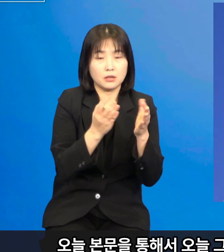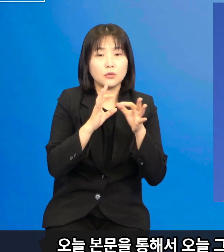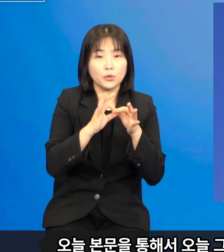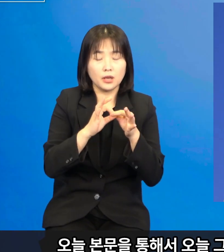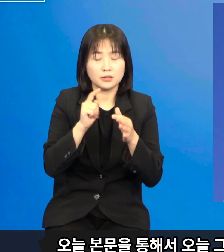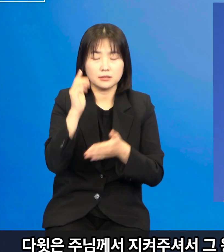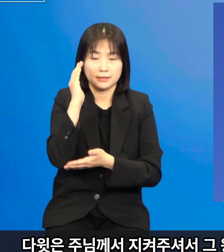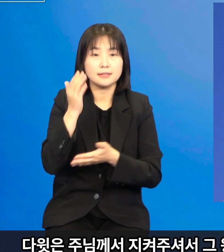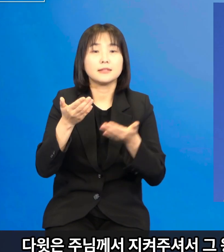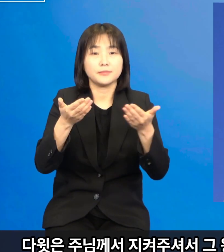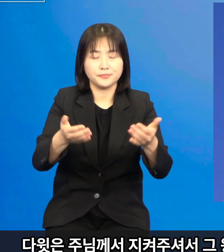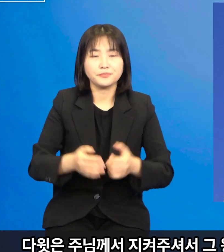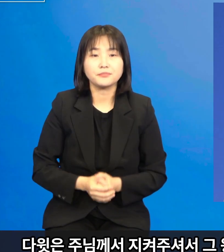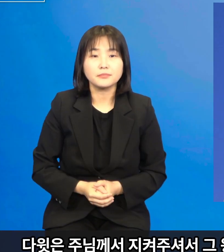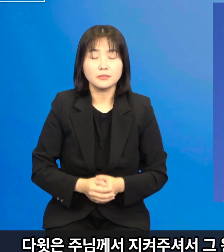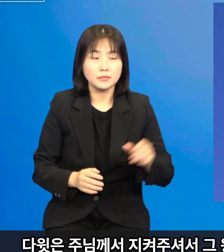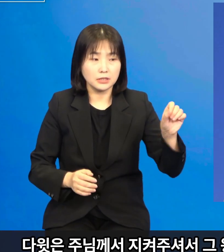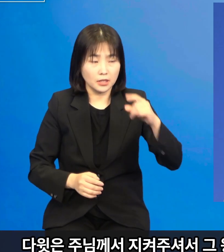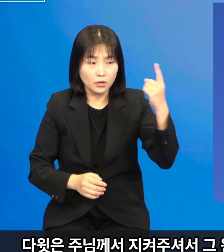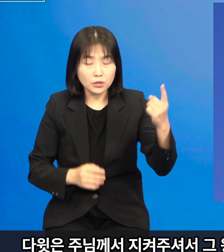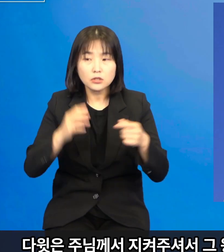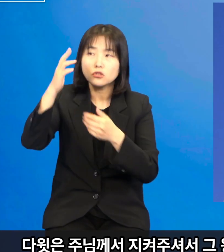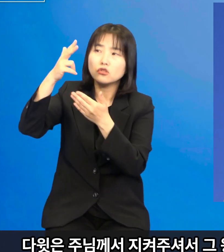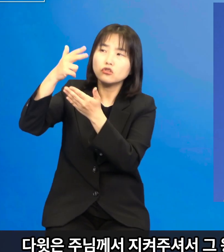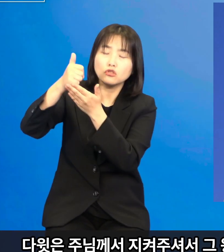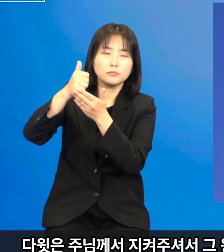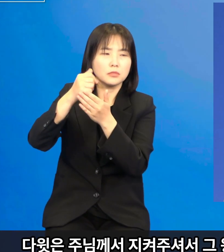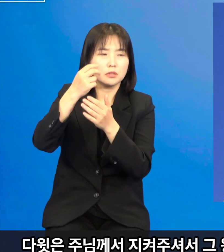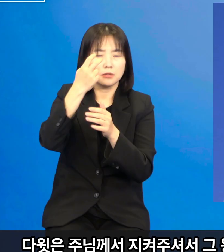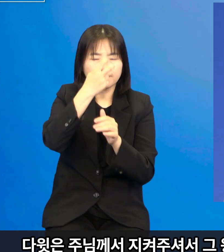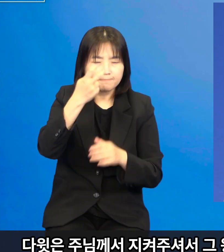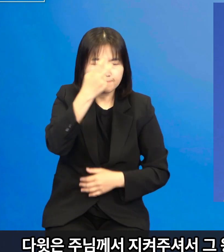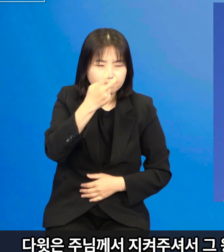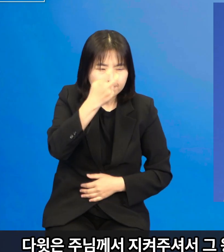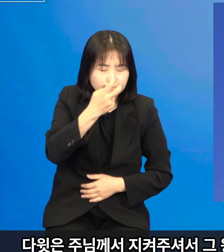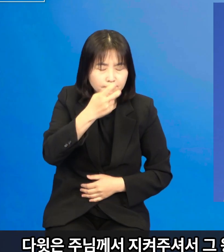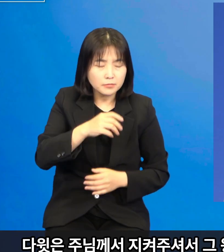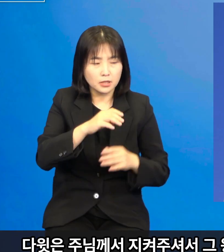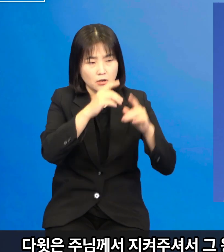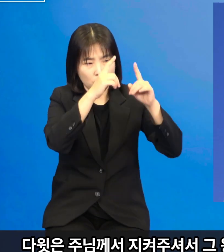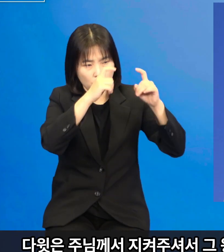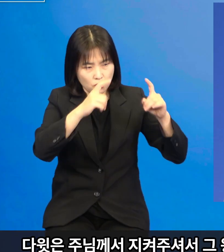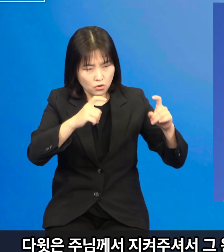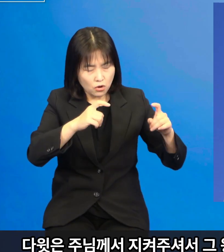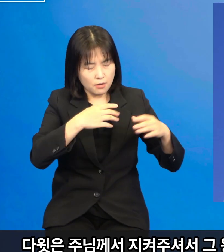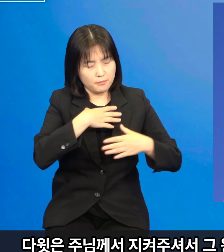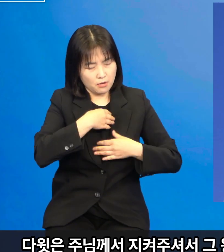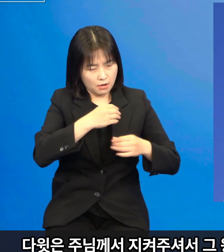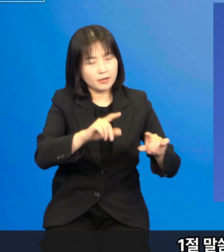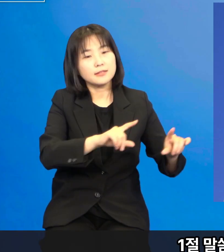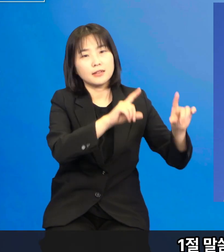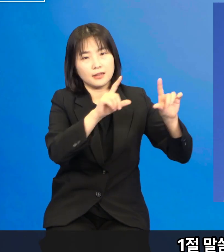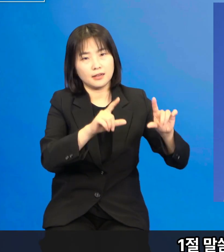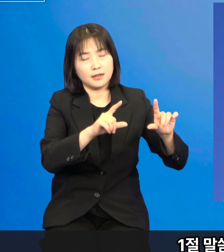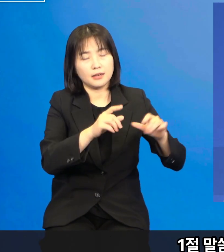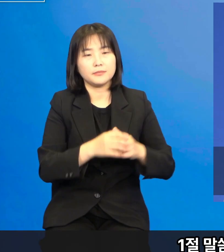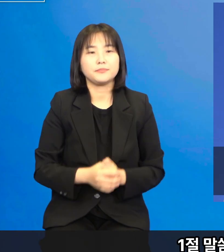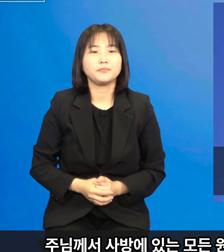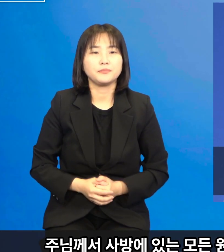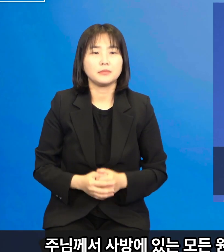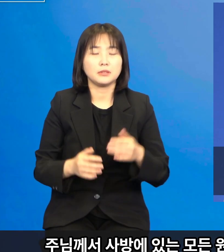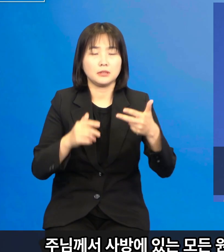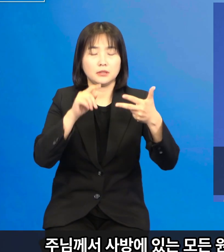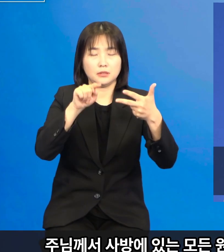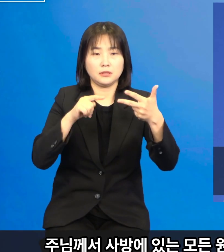합니다. 다윗은 주님께서 지켜주셔서 그 왕궁에서 이 평안한 삶을 살게 됩니다. 1절 말씀해